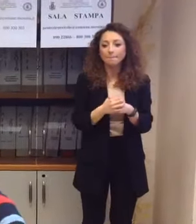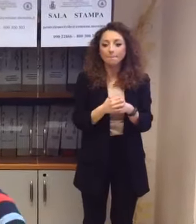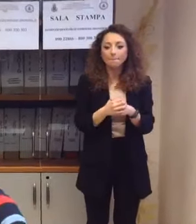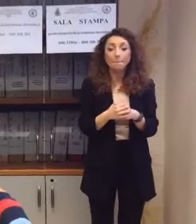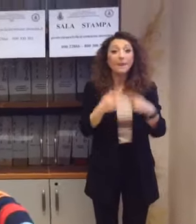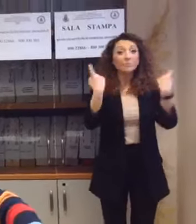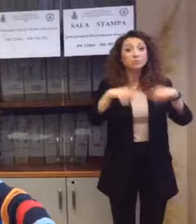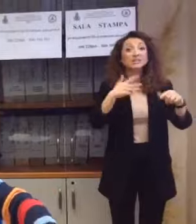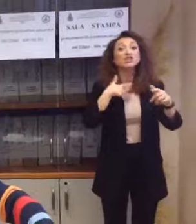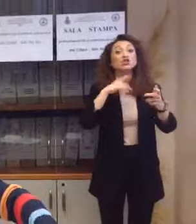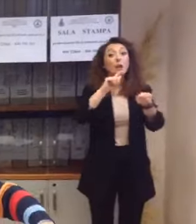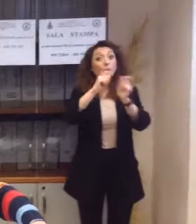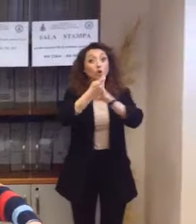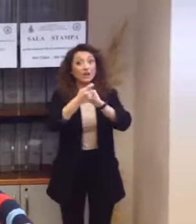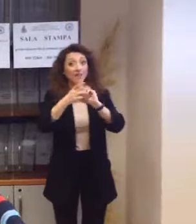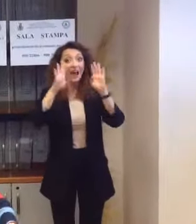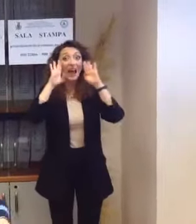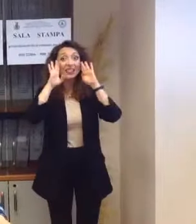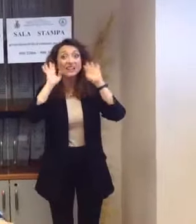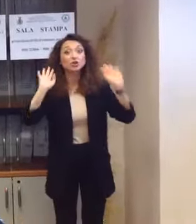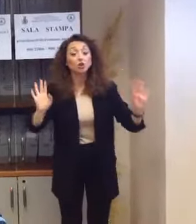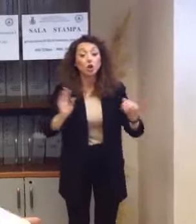c'è una variante, occhio!